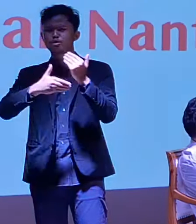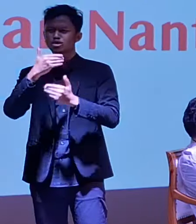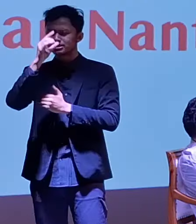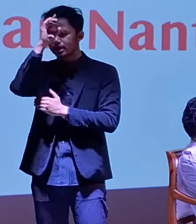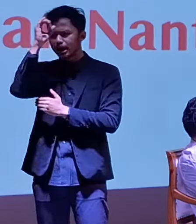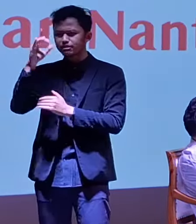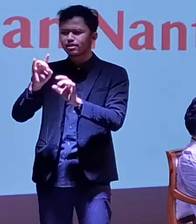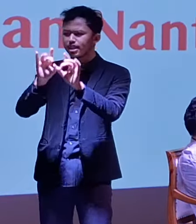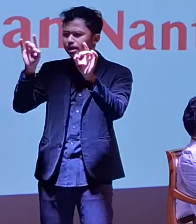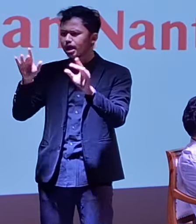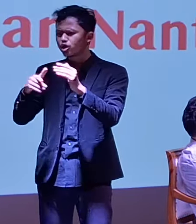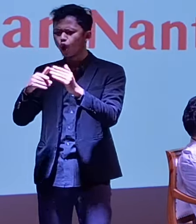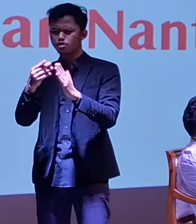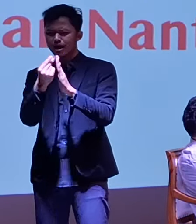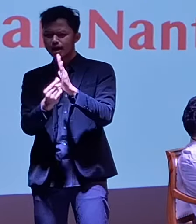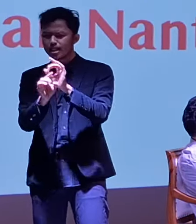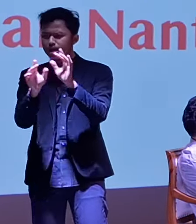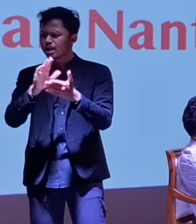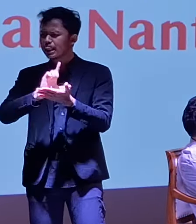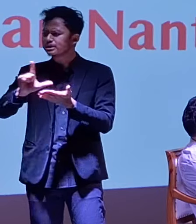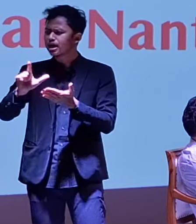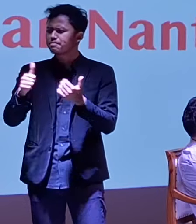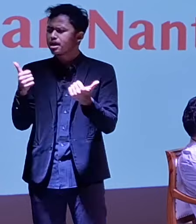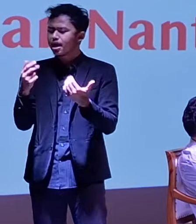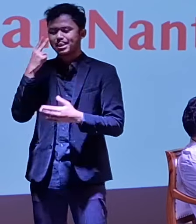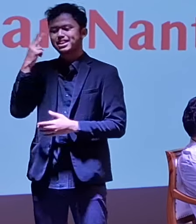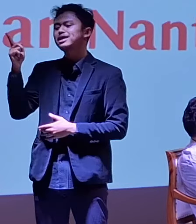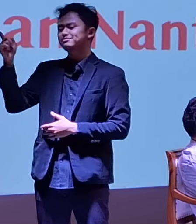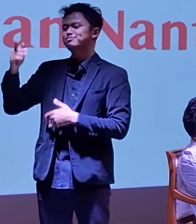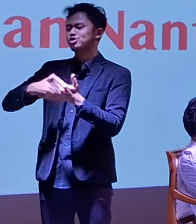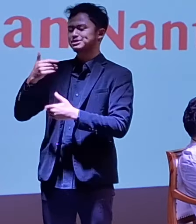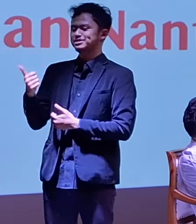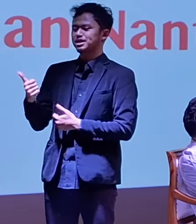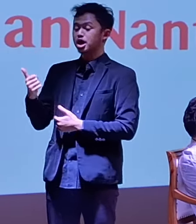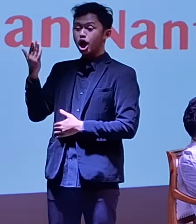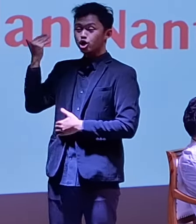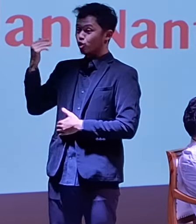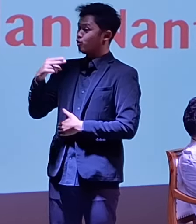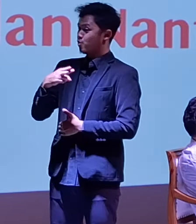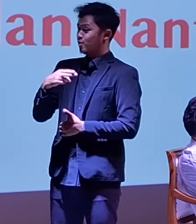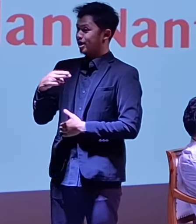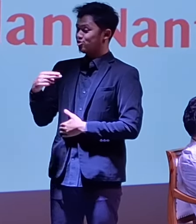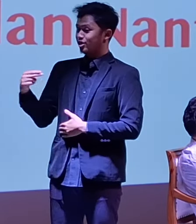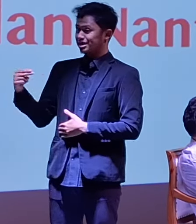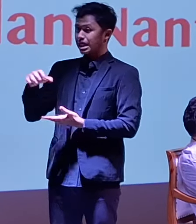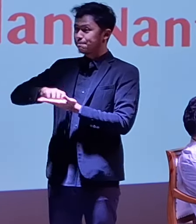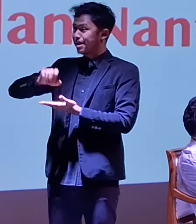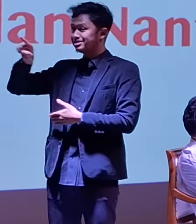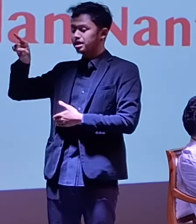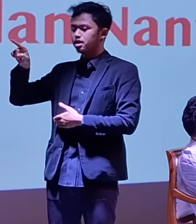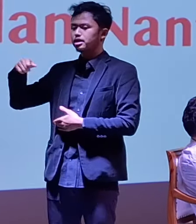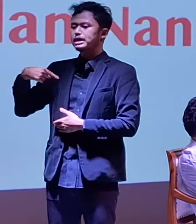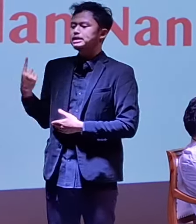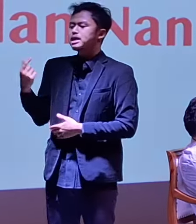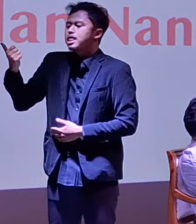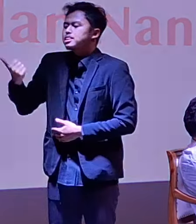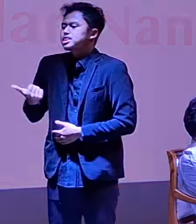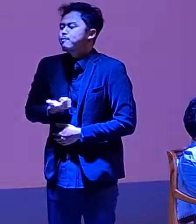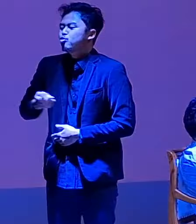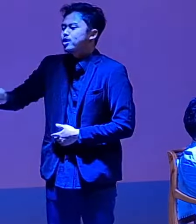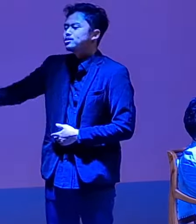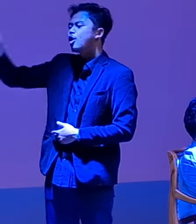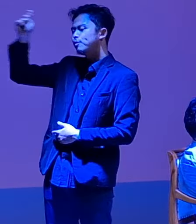itu terjadi. By the way, Frankfurt Book Fair waktu itu Indonesia menjadi guest of honor,